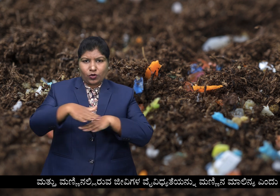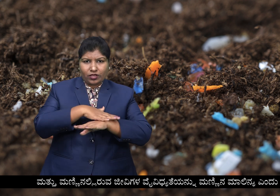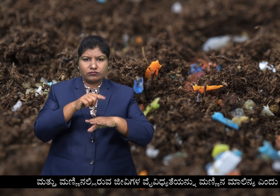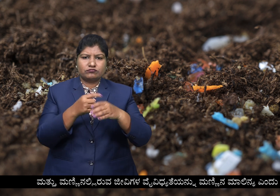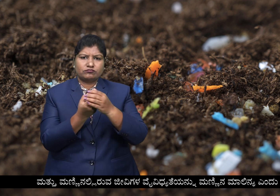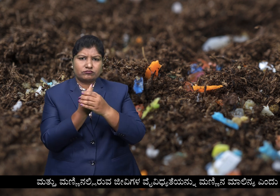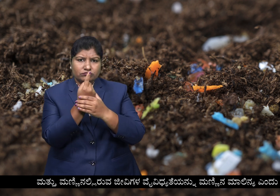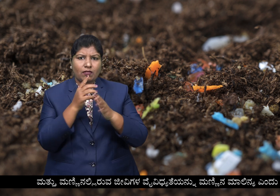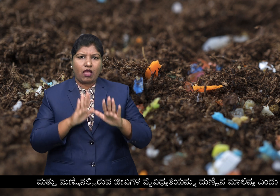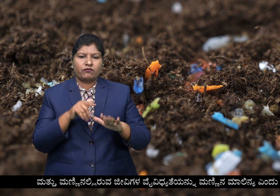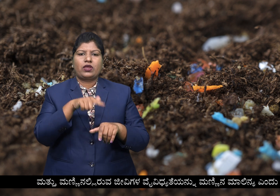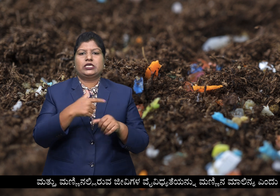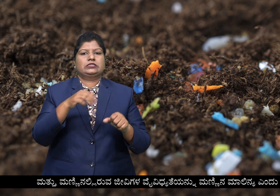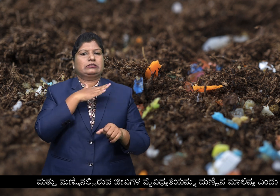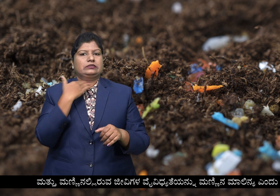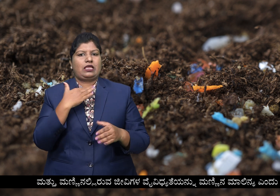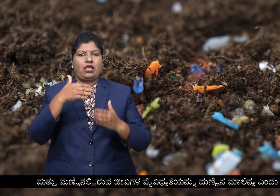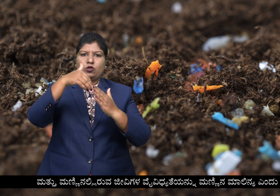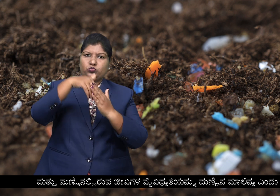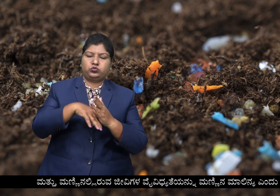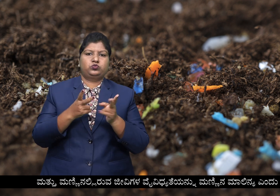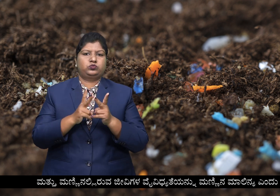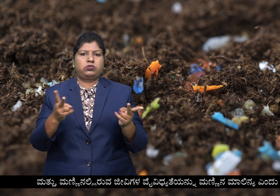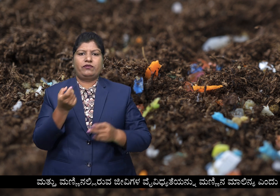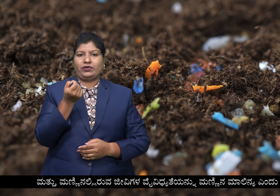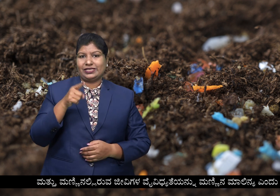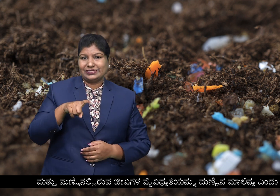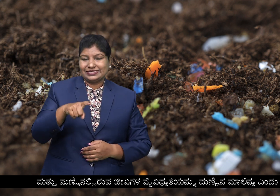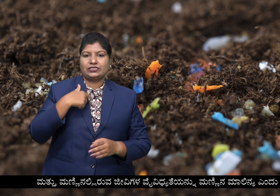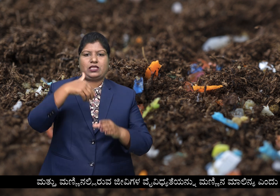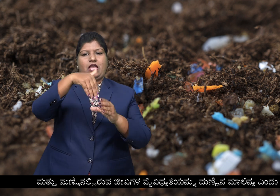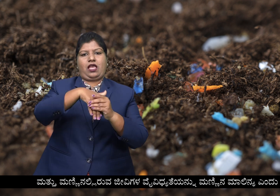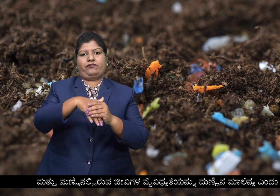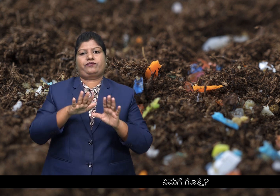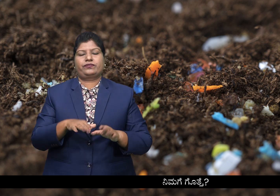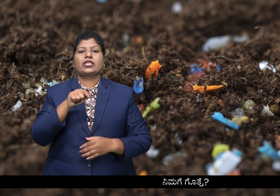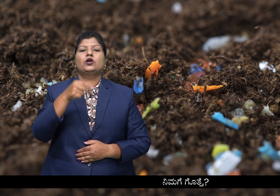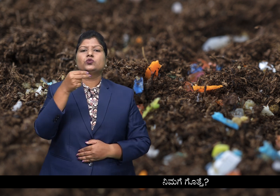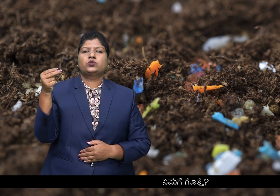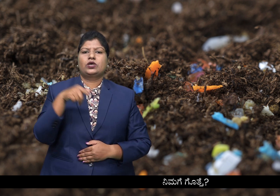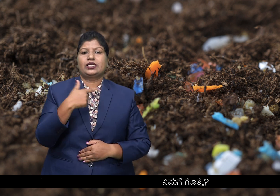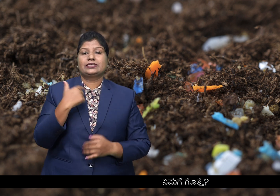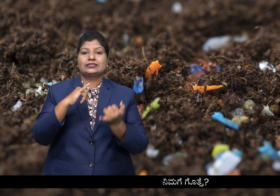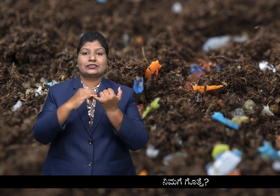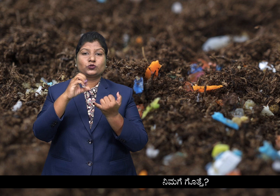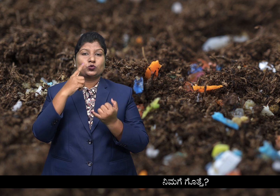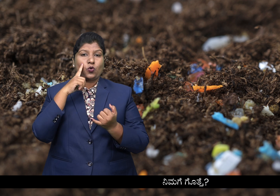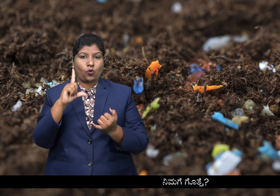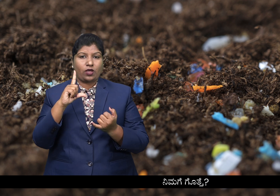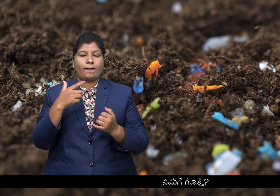ಮತ್ತು ಮಣ್ಣಿನಲ್ಲಿರುವ ಜೀವಿಗಳ ವೈವಿಧ್ಯತೆಯನ್ನು ಮಣ್ಣಿನ ಮಾಲಿನ್ಯ ಎಂದು ಕರೆಯಲಾಗುತ್ತದೆ. ನಿಮಗೆ ಗೊತ್ತೇ?